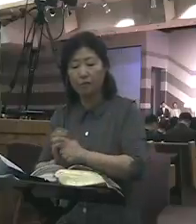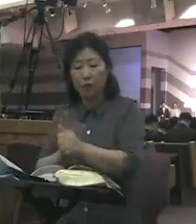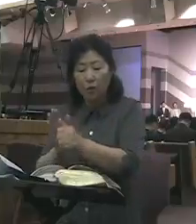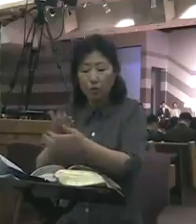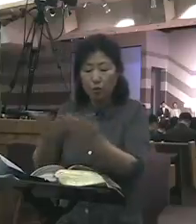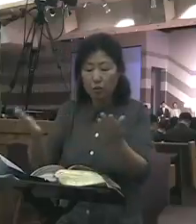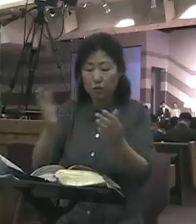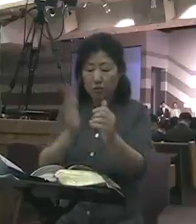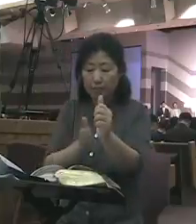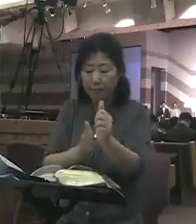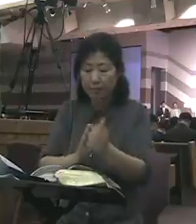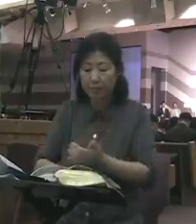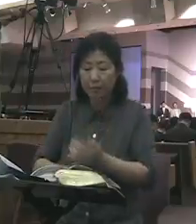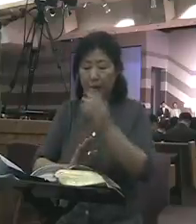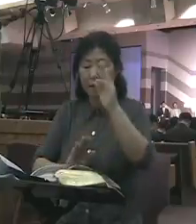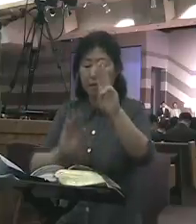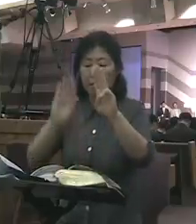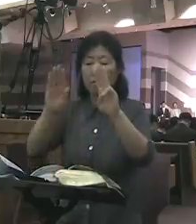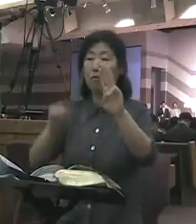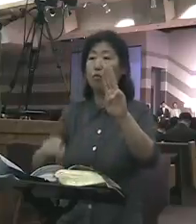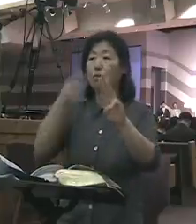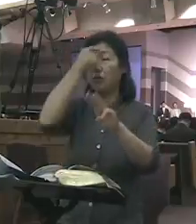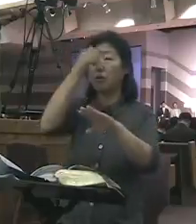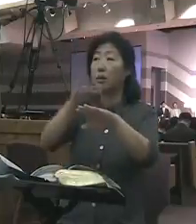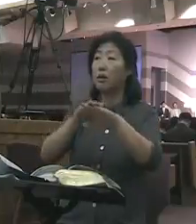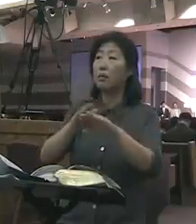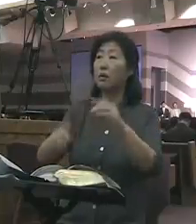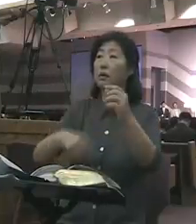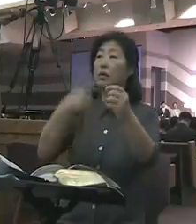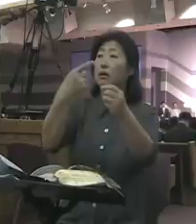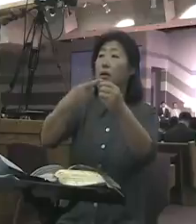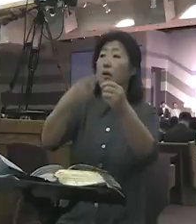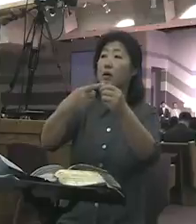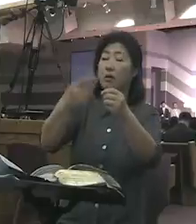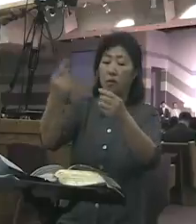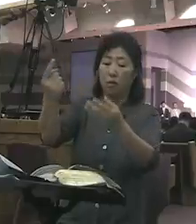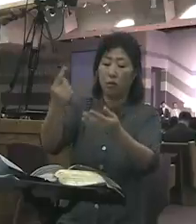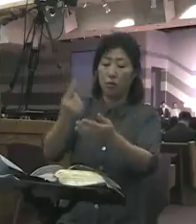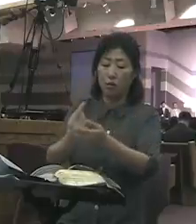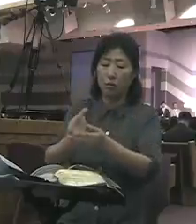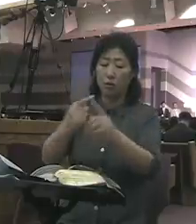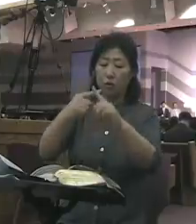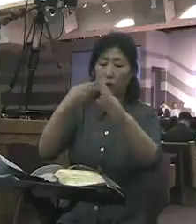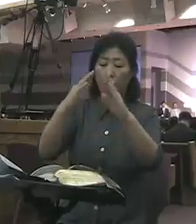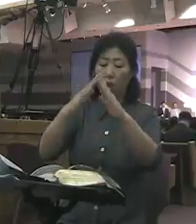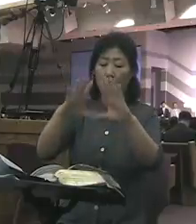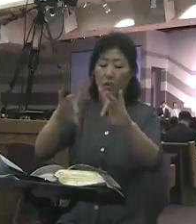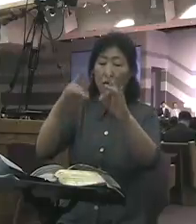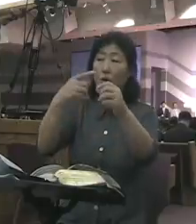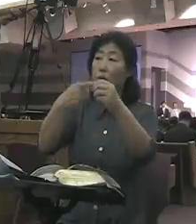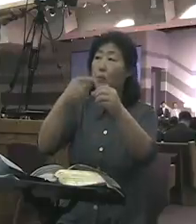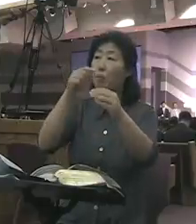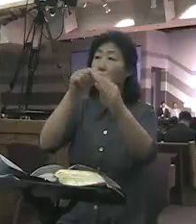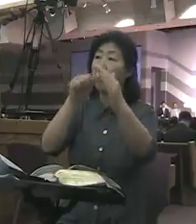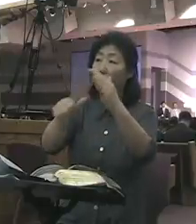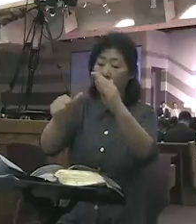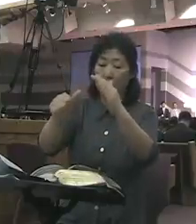오늘 저희 교회 3부 예배 처음 나오신 분들, 또 저희 교회 오늘 처음 방문해 주신 분들 주님의 이름으로 환영합니다.